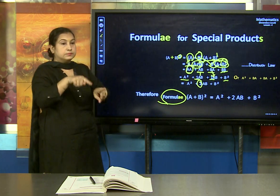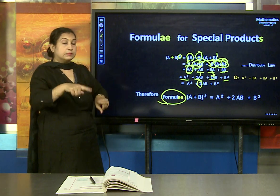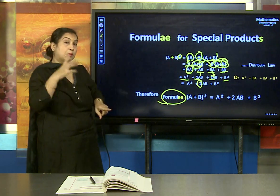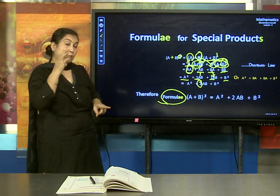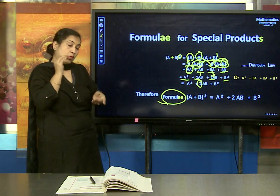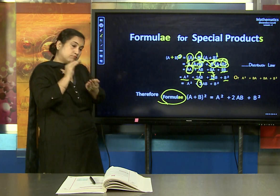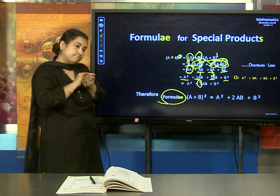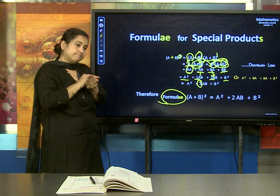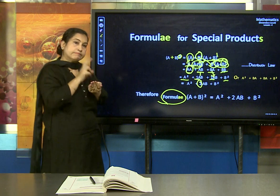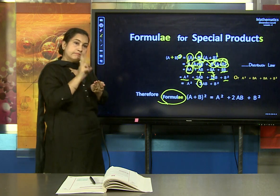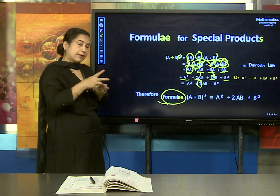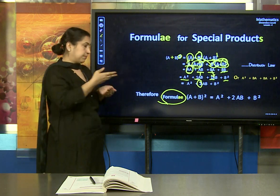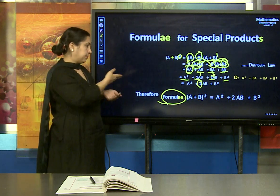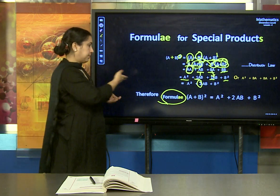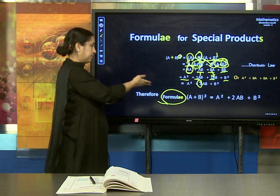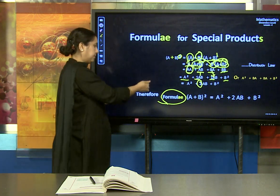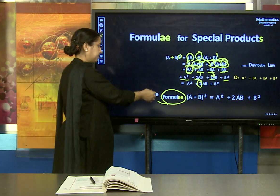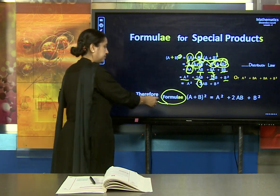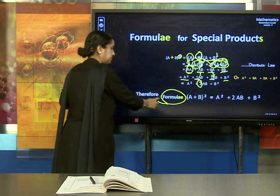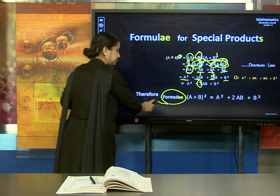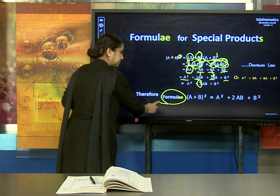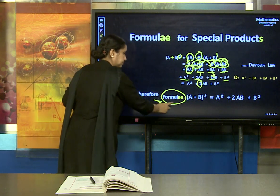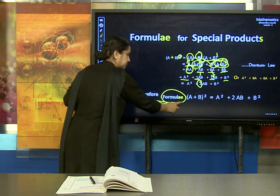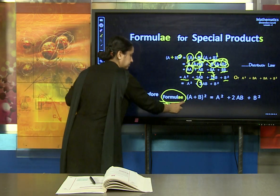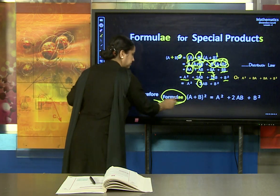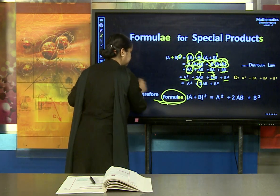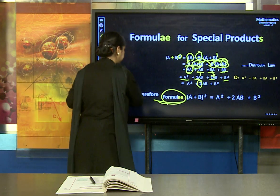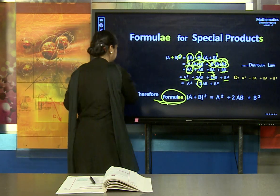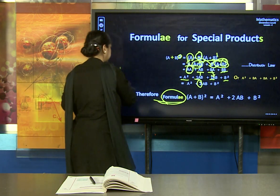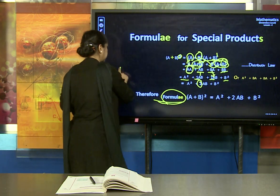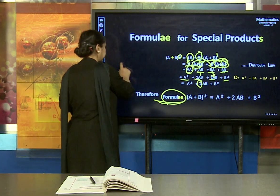याद करना बहुत आवश्यक है। वही फार्मूला कहलाएगा।